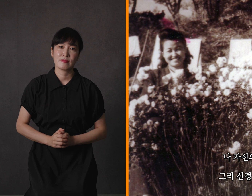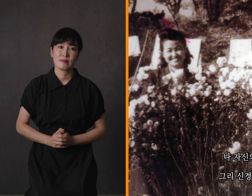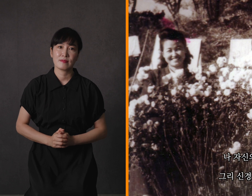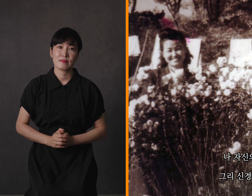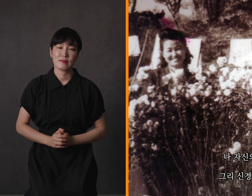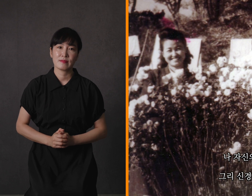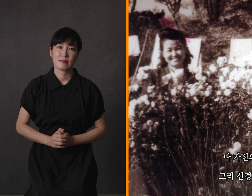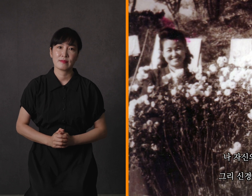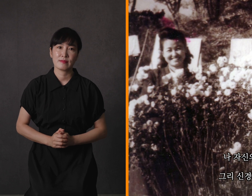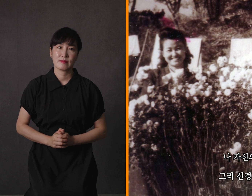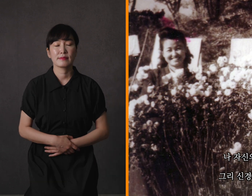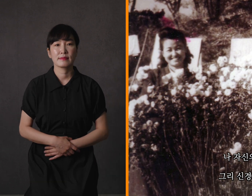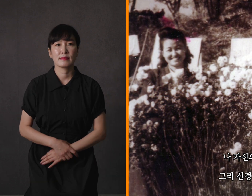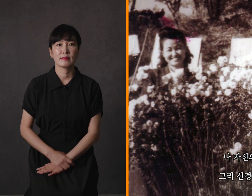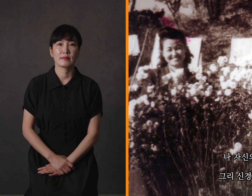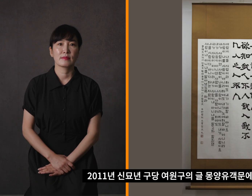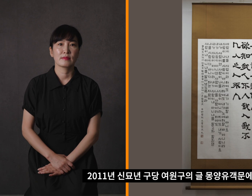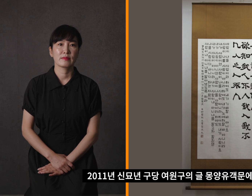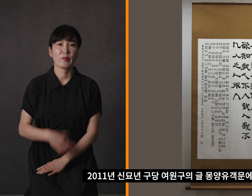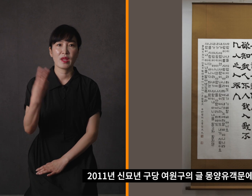필요가 없다는 뜻이다.